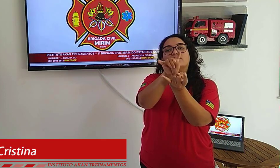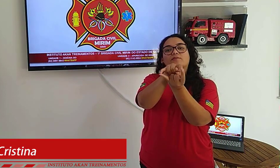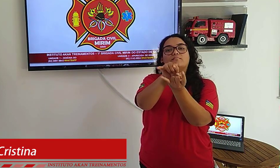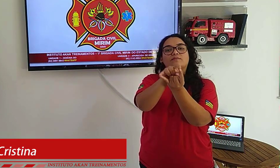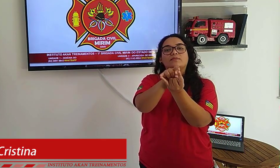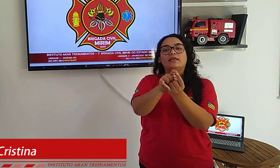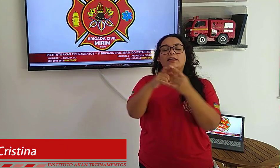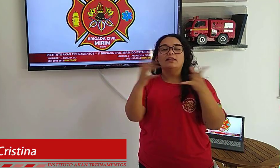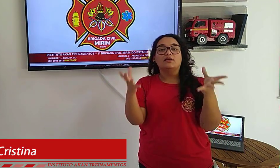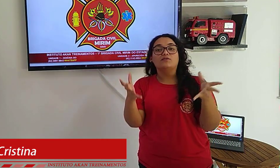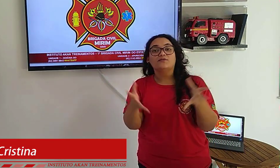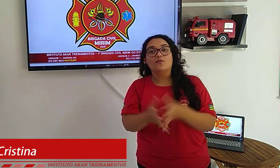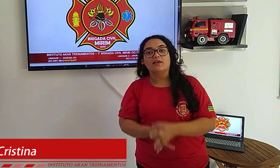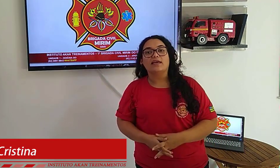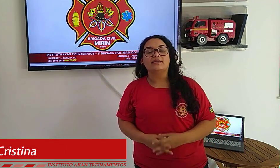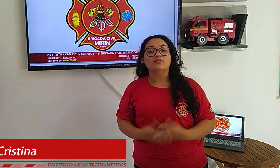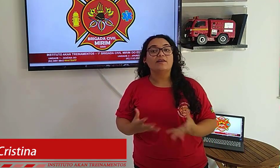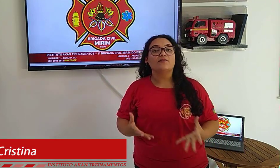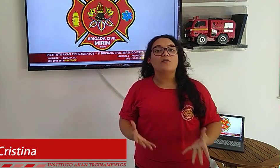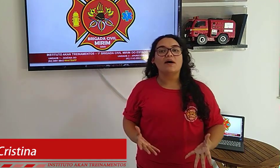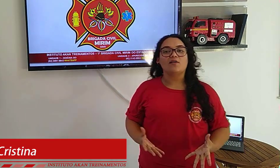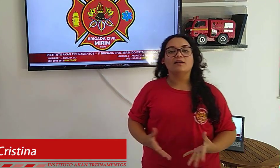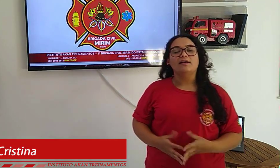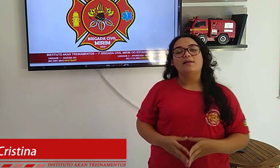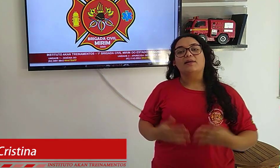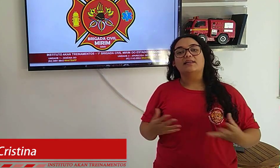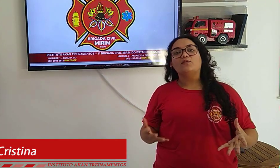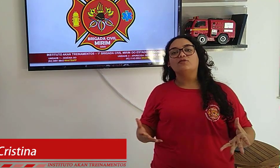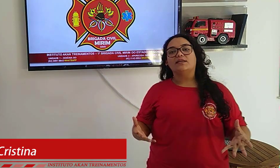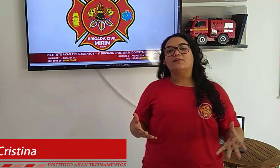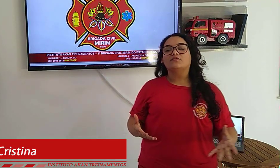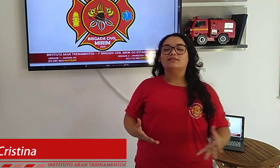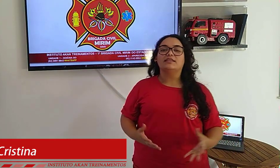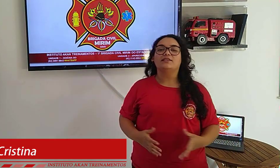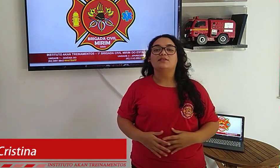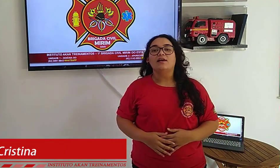hipopótamo. Então, isso foi o quê? Essa foi uma aula para demonstrar para vocês